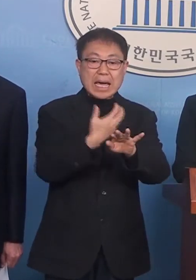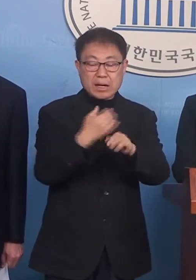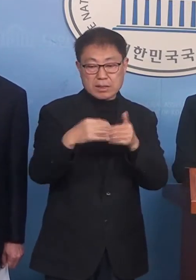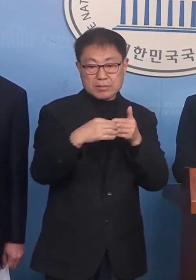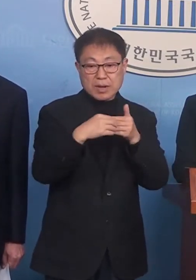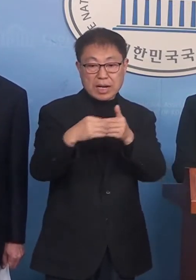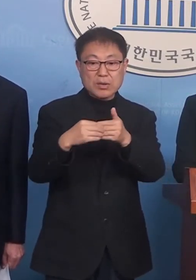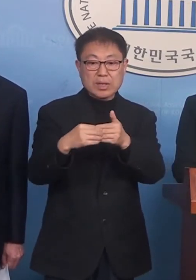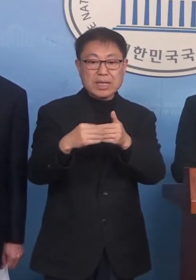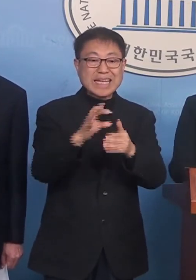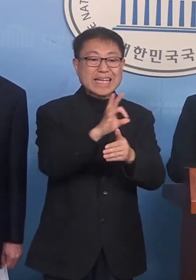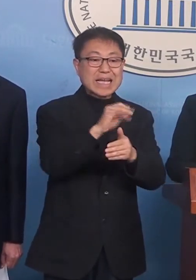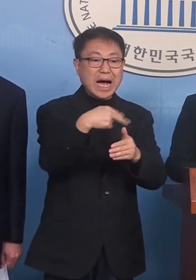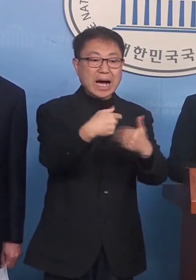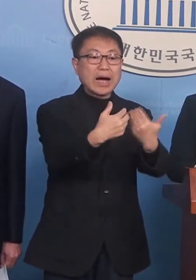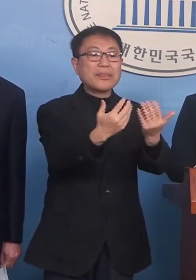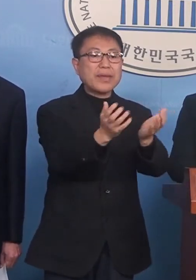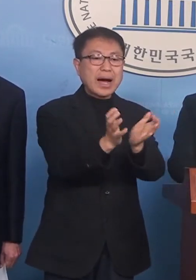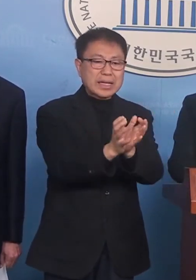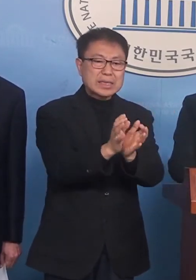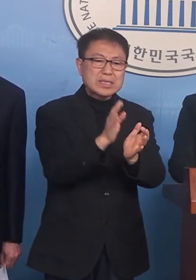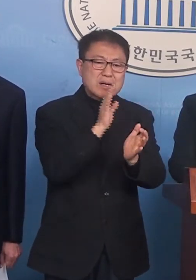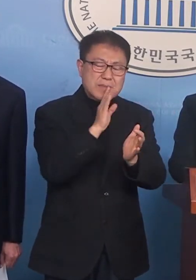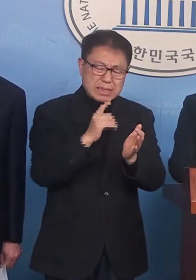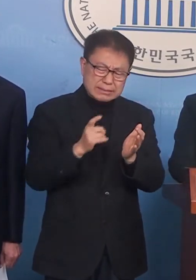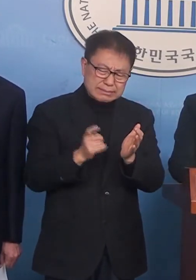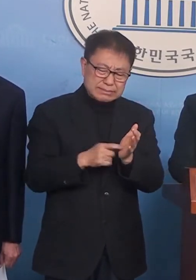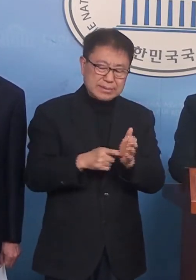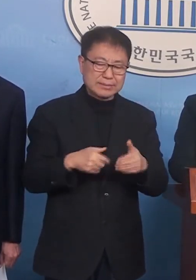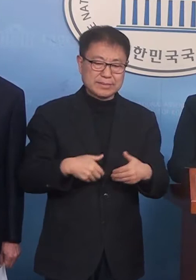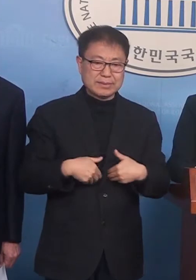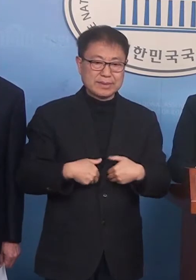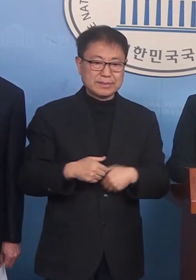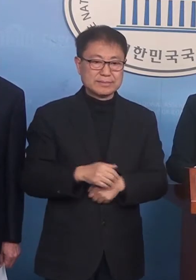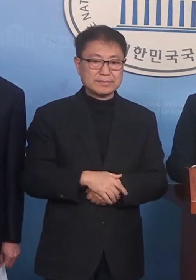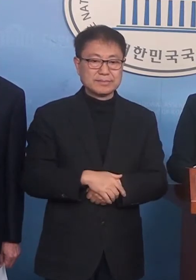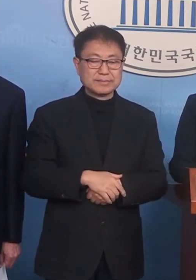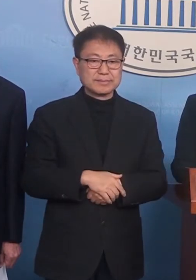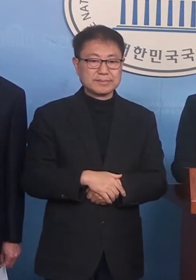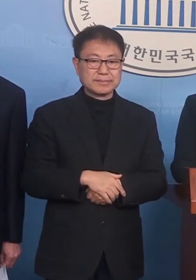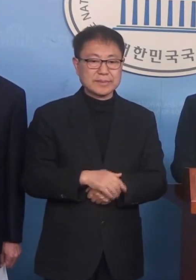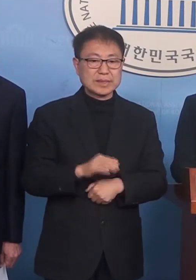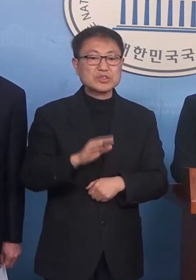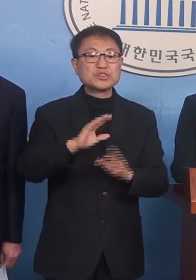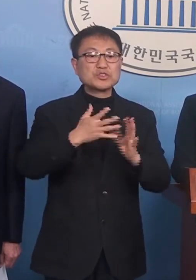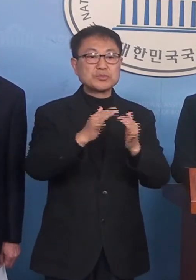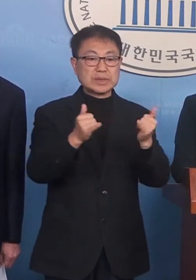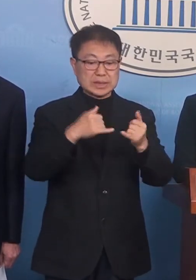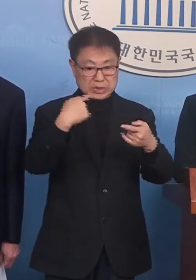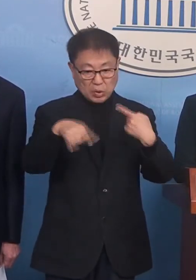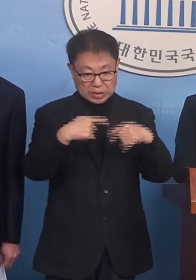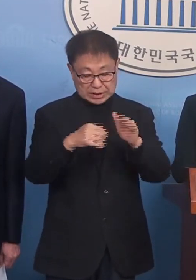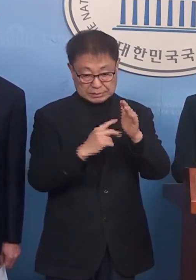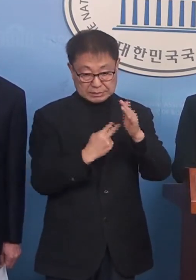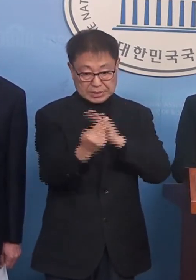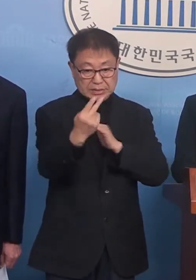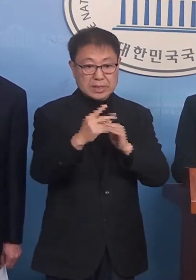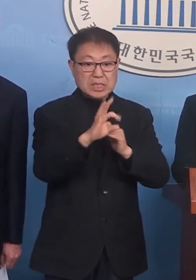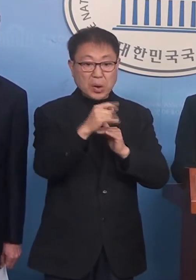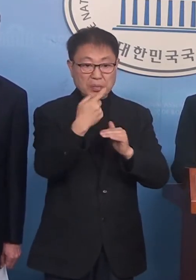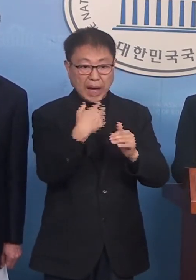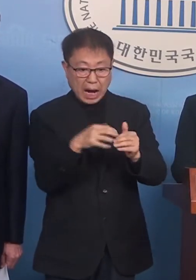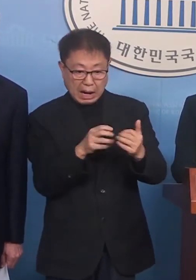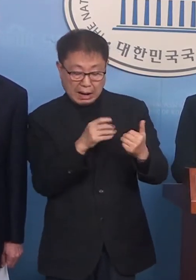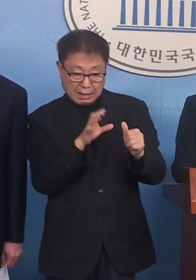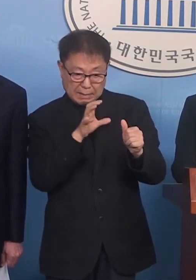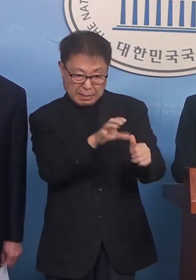나갈 제1야당이 너무나 절실히 필요한 시기입니다. 우리 국민들은 정책과 비전으로 여당을